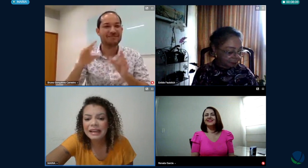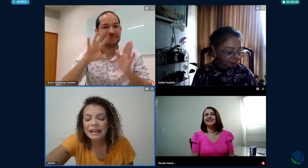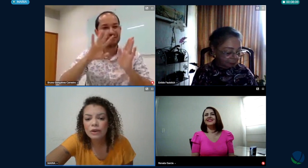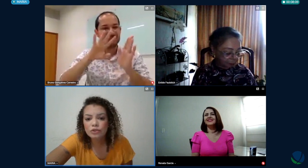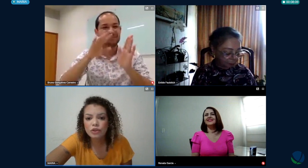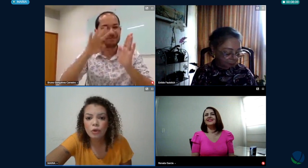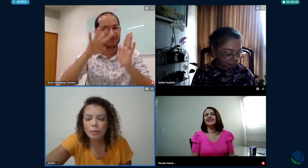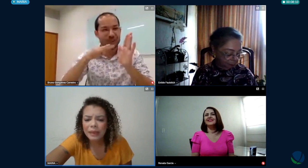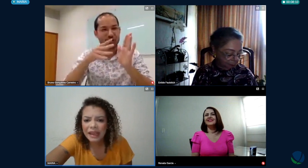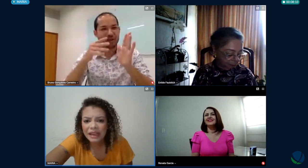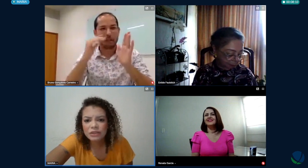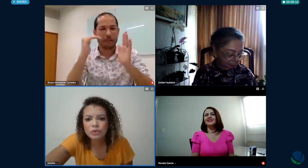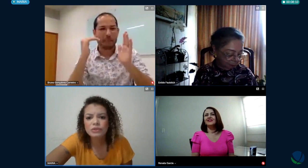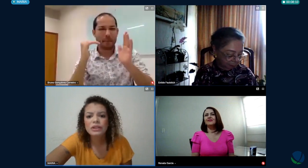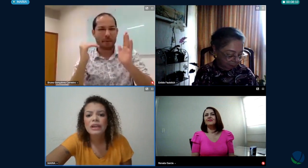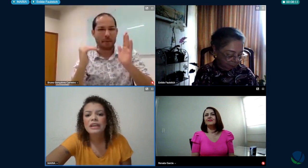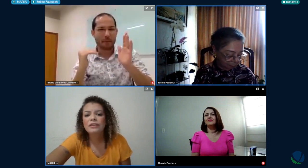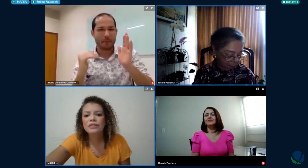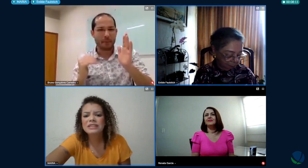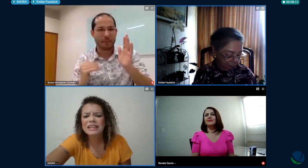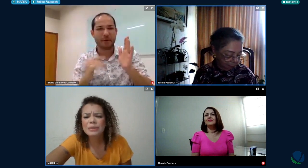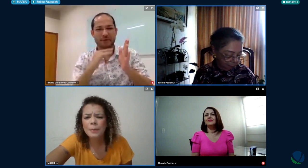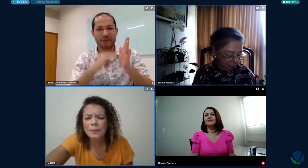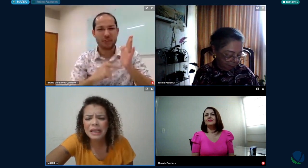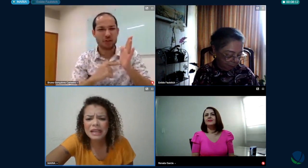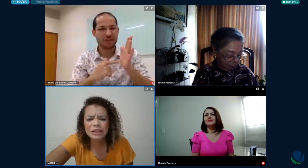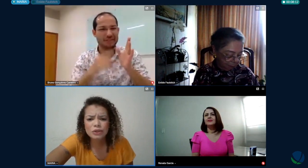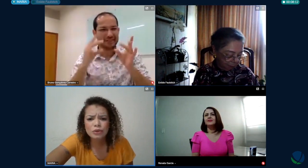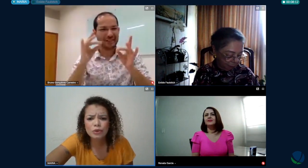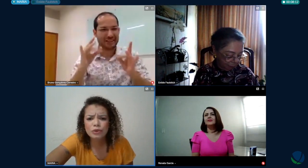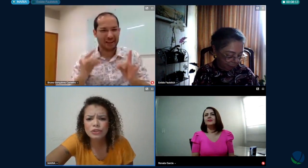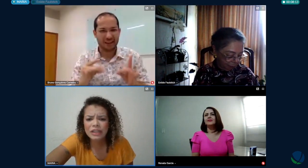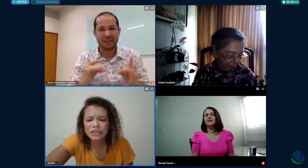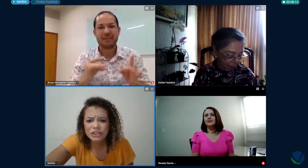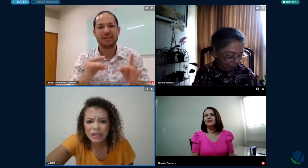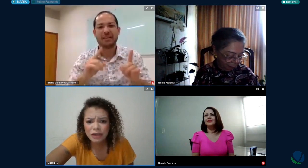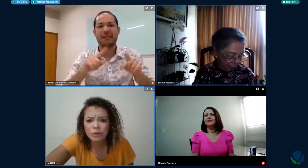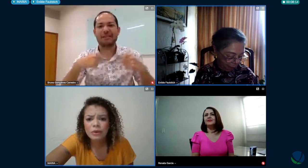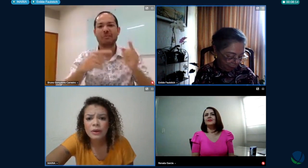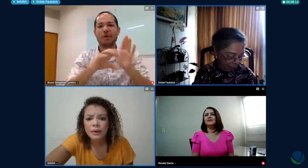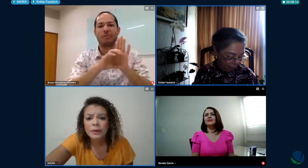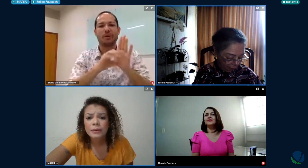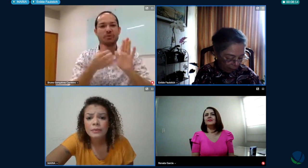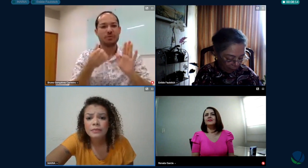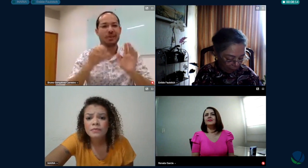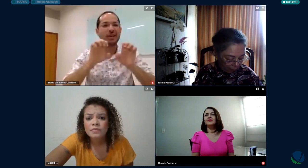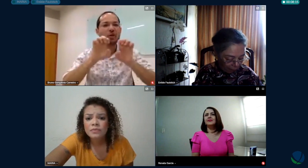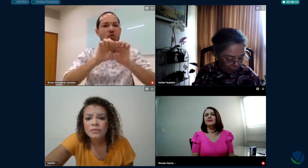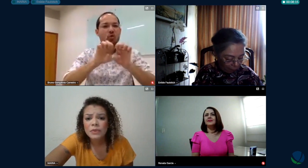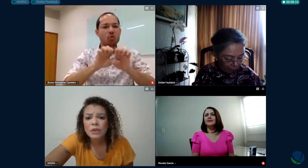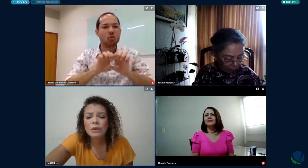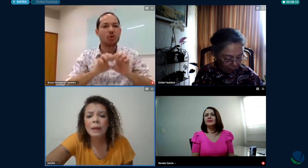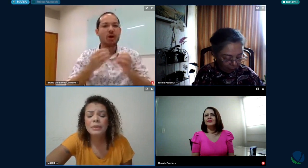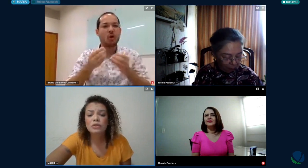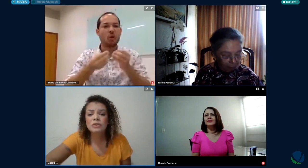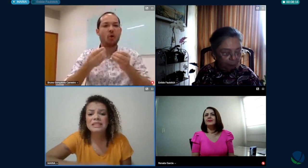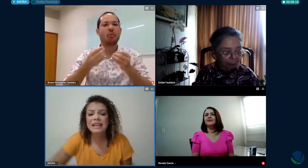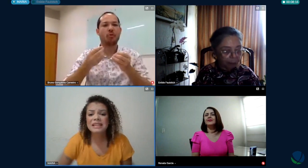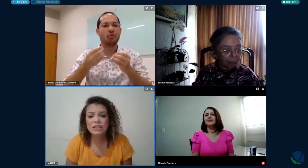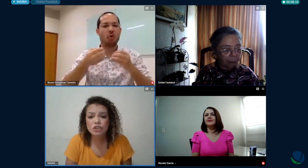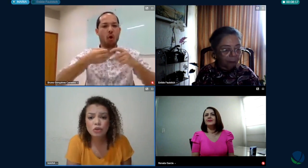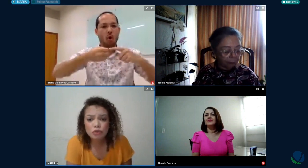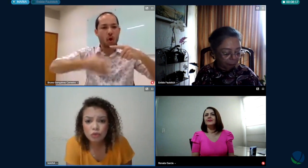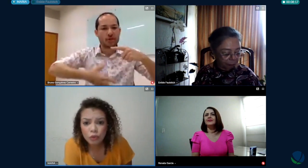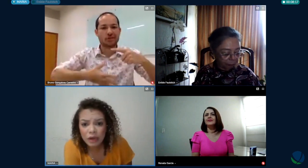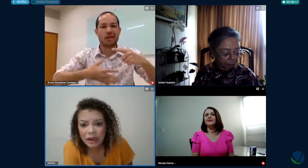sobre os documentos, que você explica tudo direitinho. No capítulo